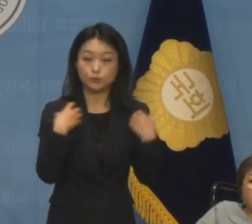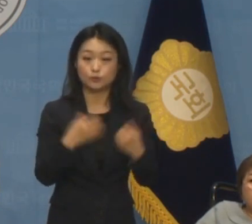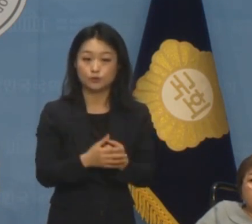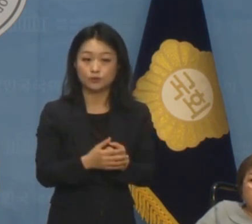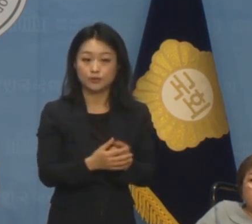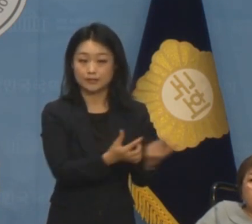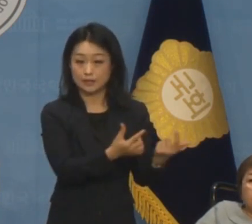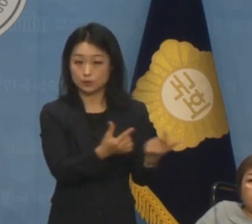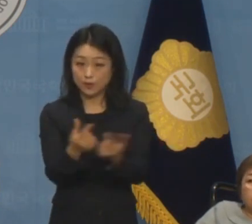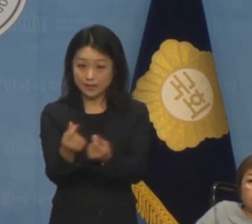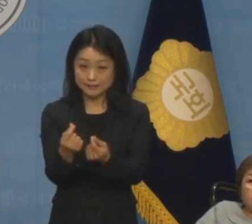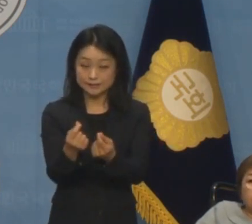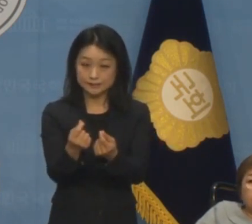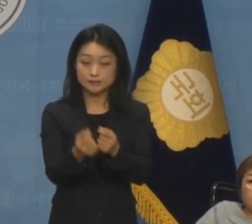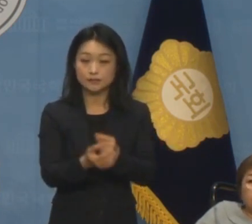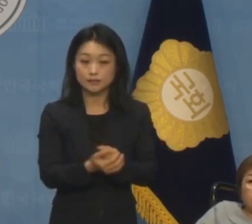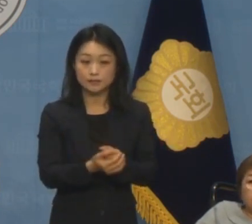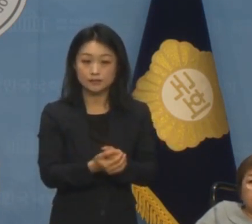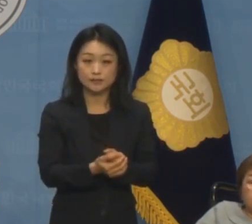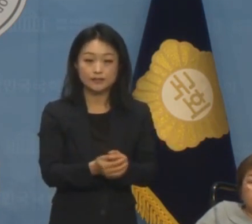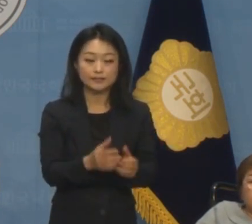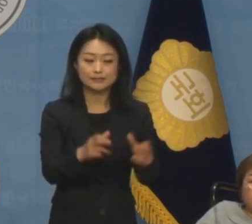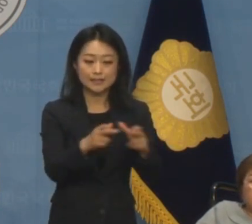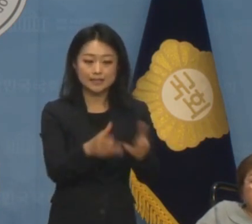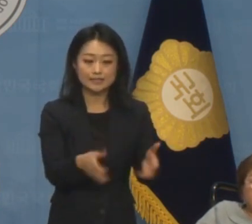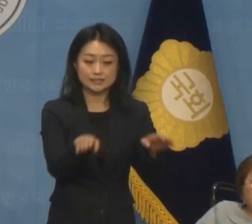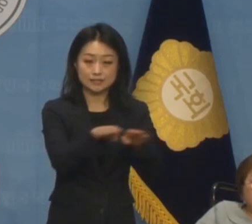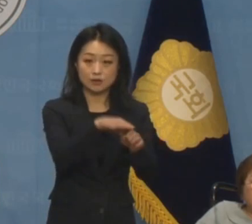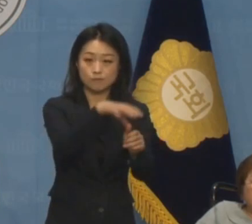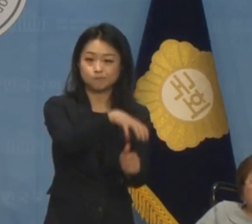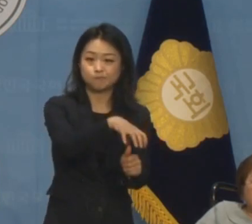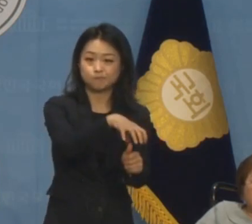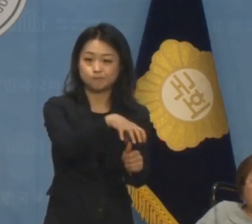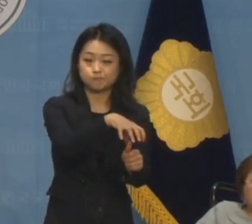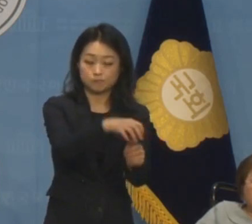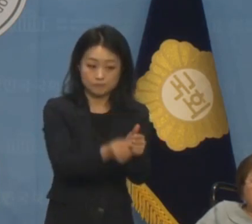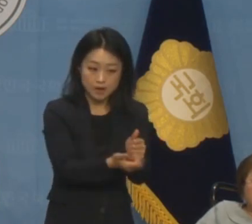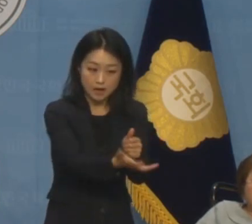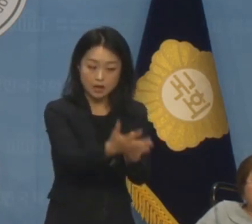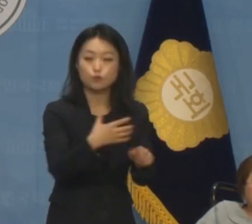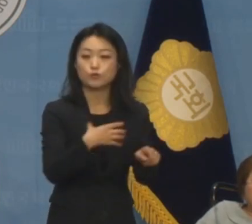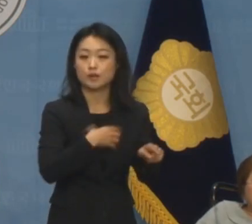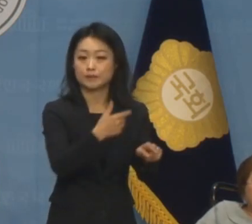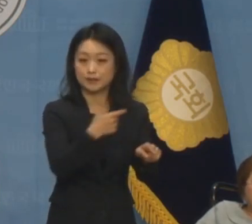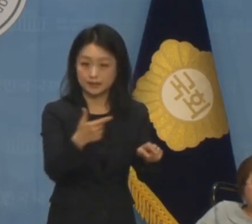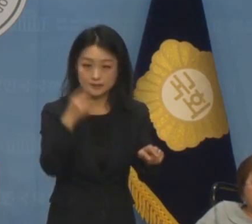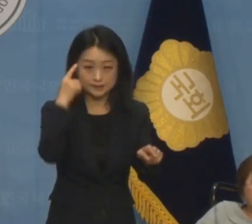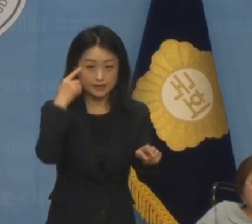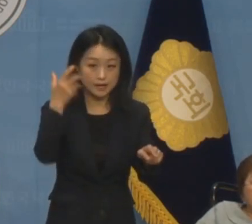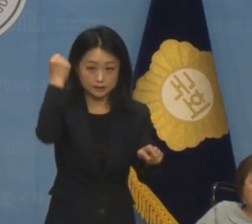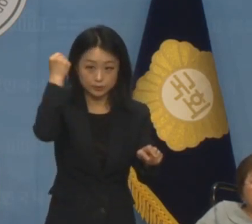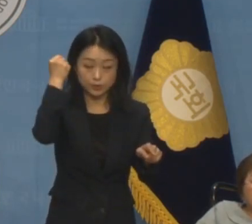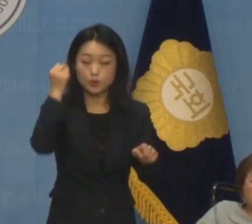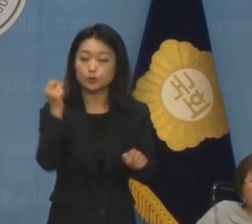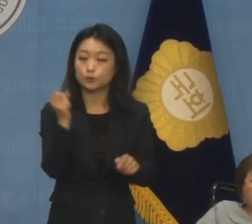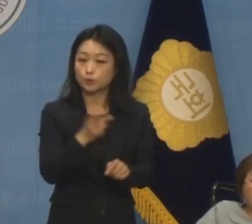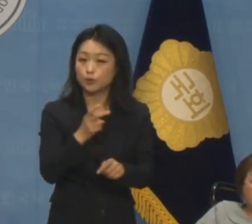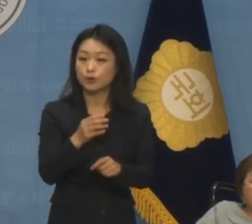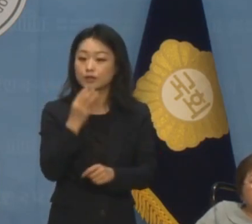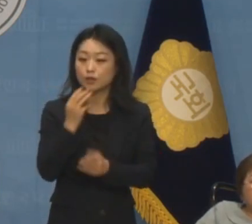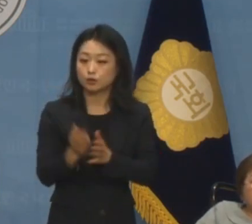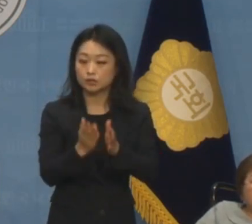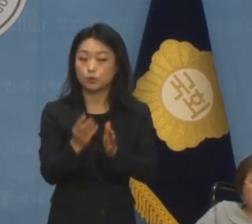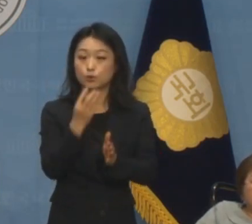보일 것이 심히 우려된다. 그리고 서울시와 경기도와 같이 퇴행적인